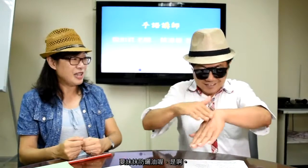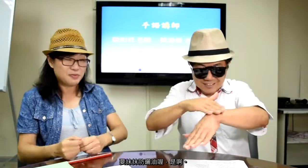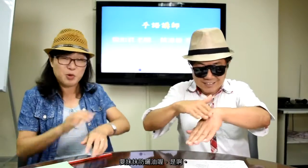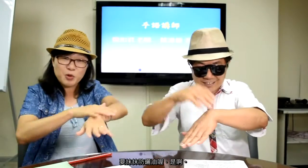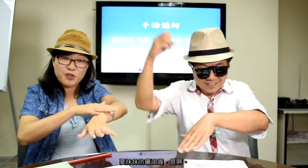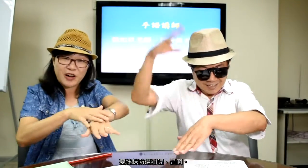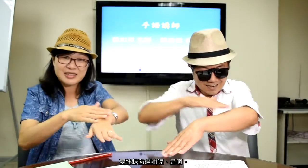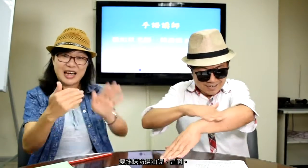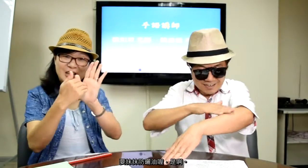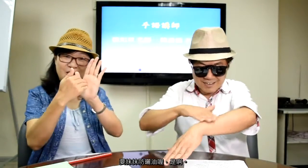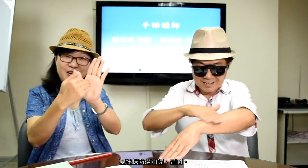要抹抹防晒油哦。